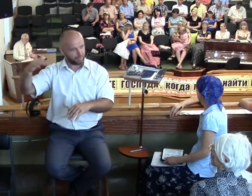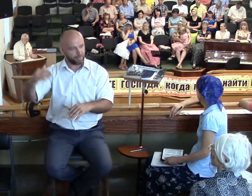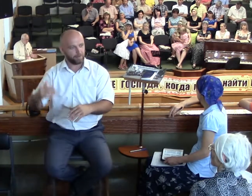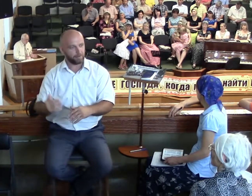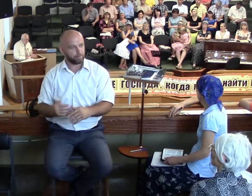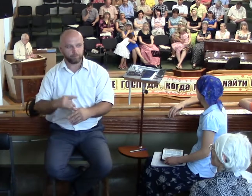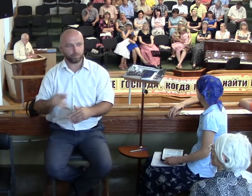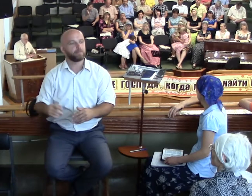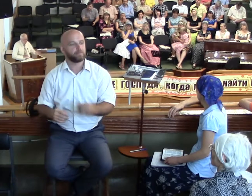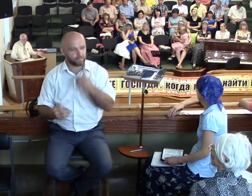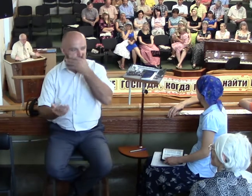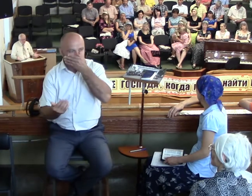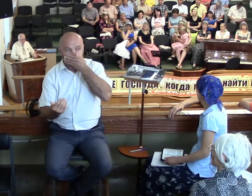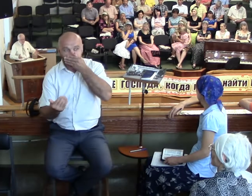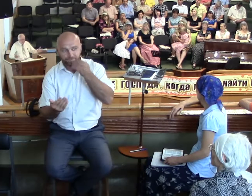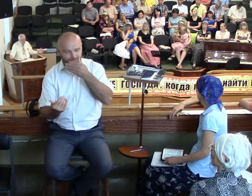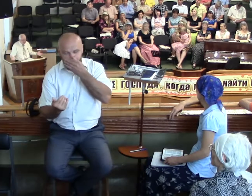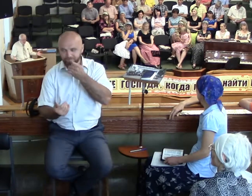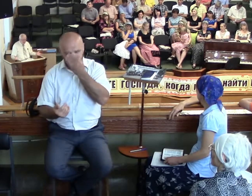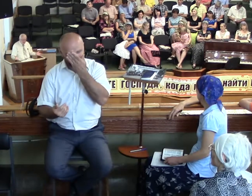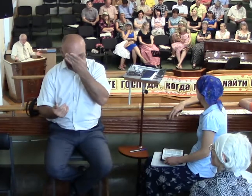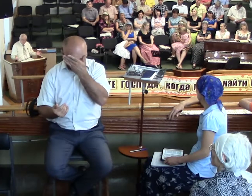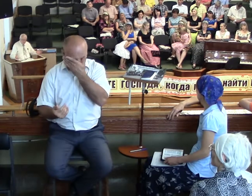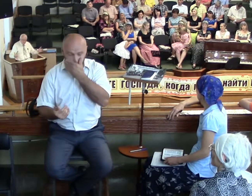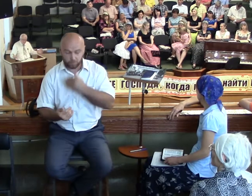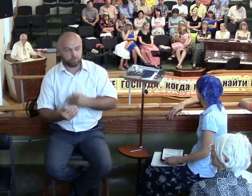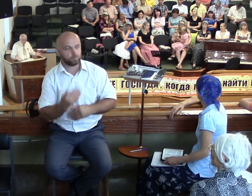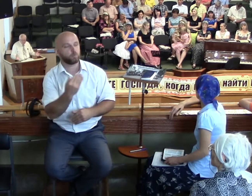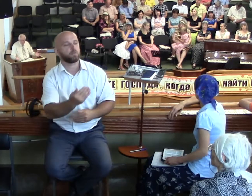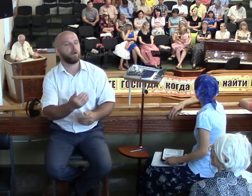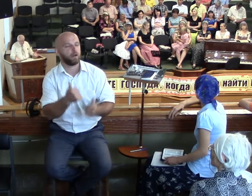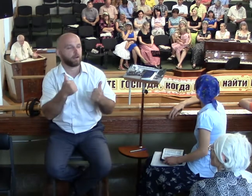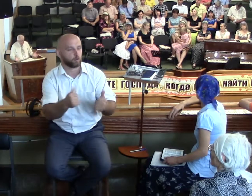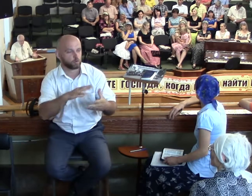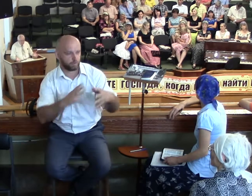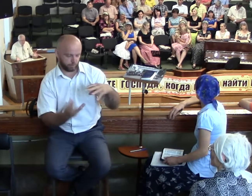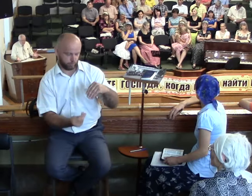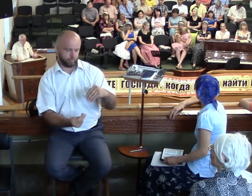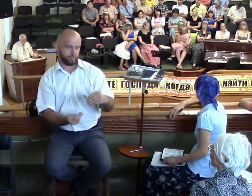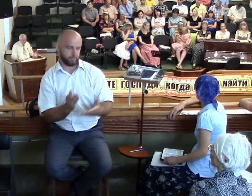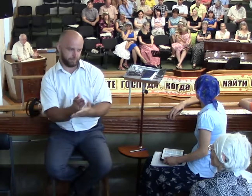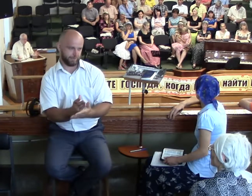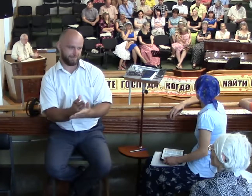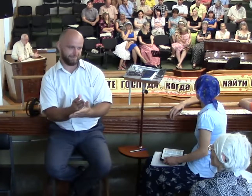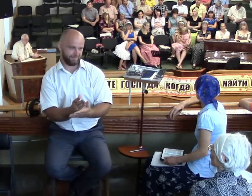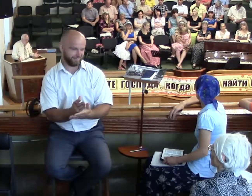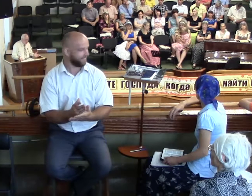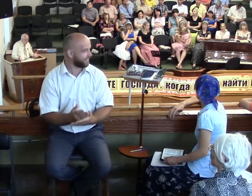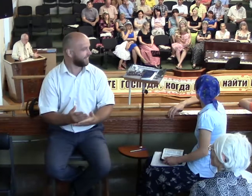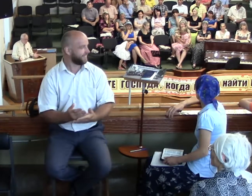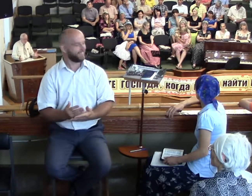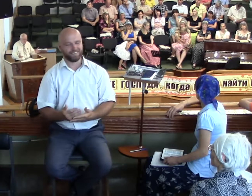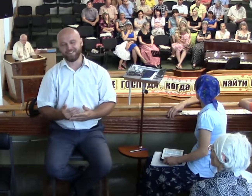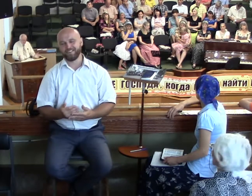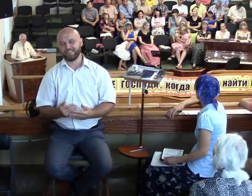все исчезло. Исчез банк, исчез хозяин, рухнул. Есть надежные банки, есть очень надежные,